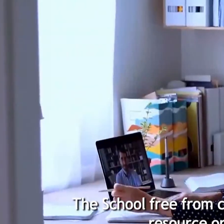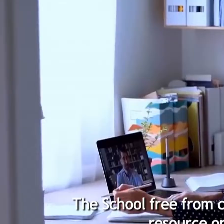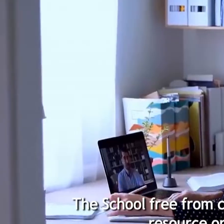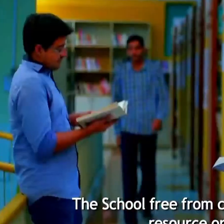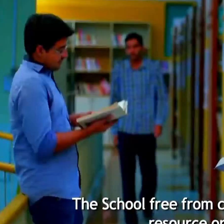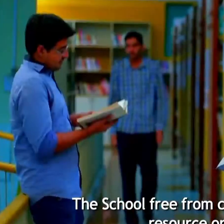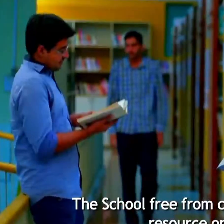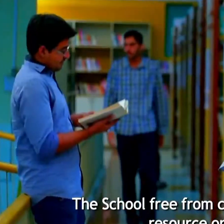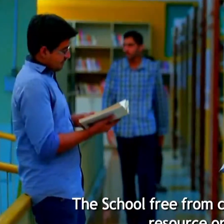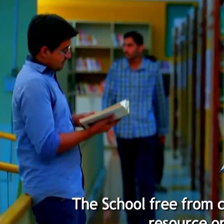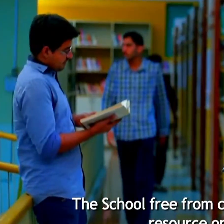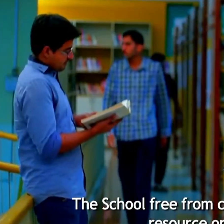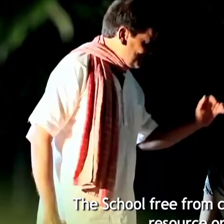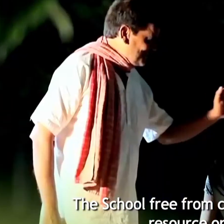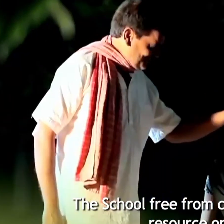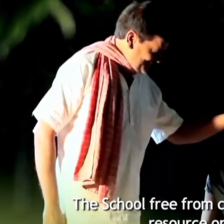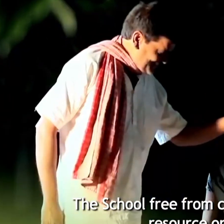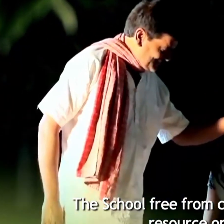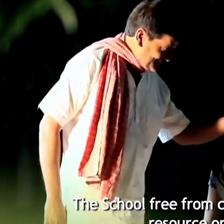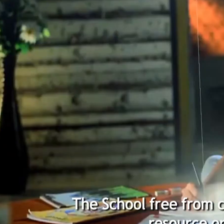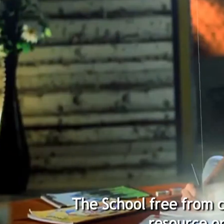विद्यालय जो मुक्त हो,